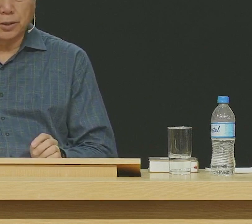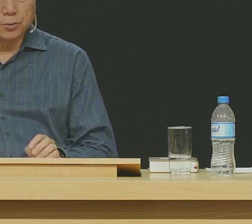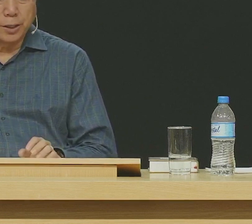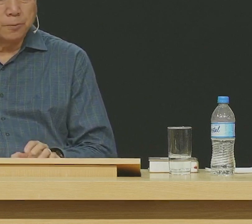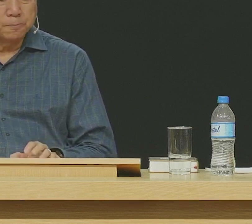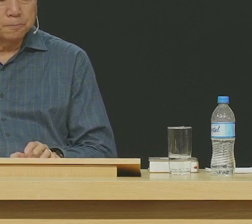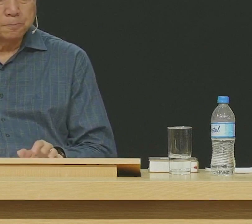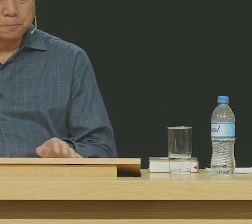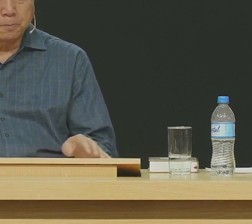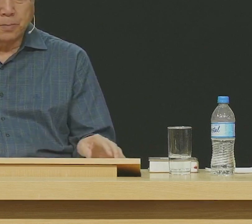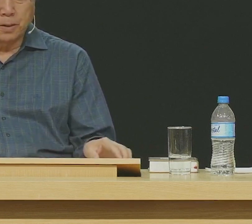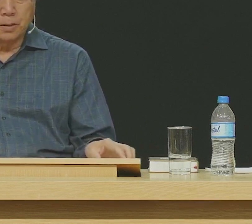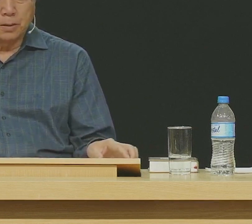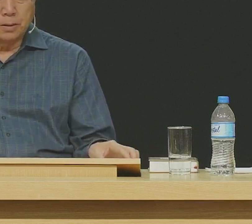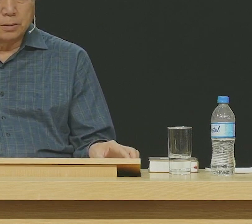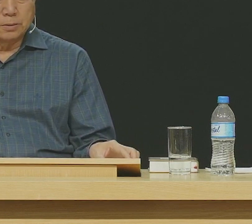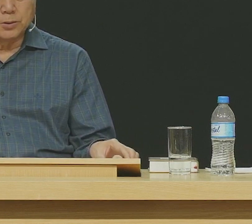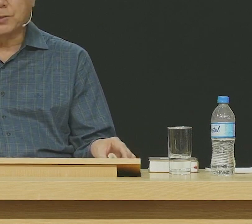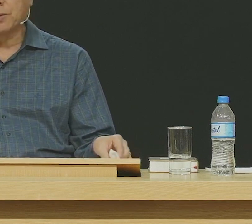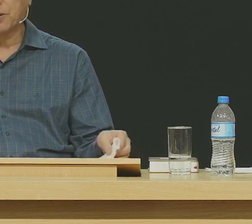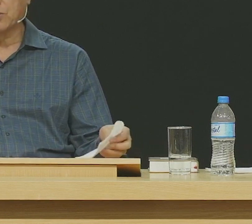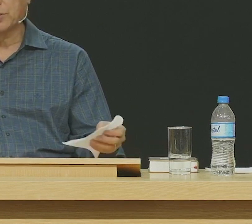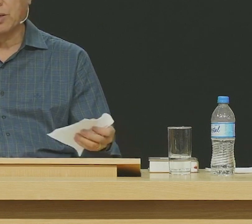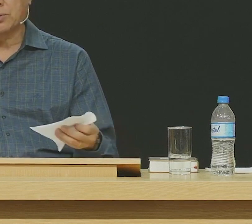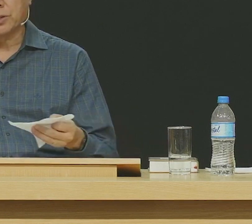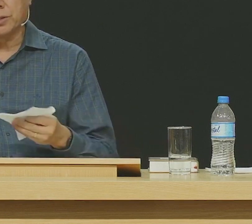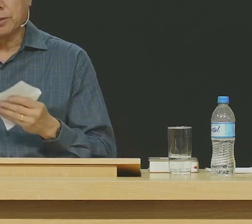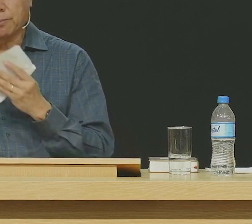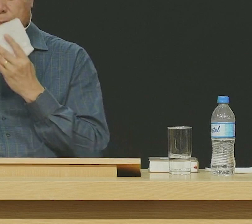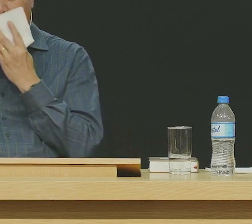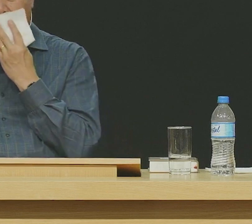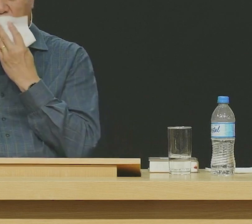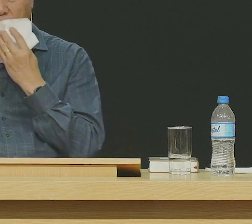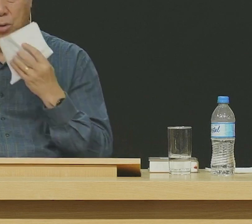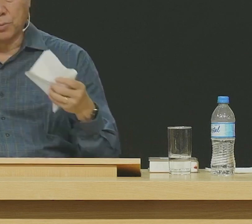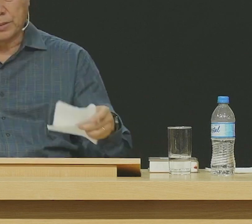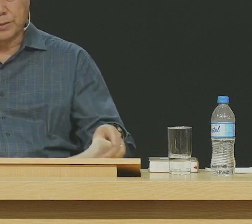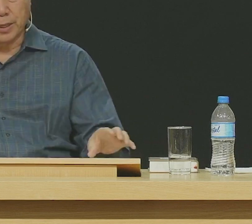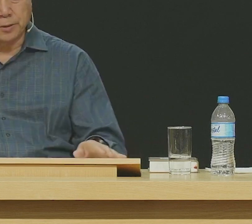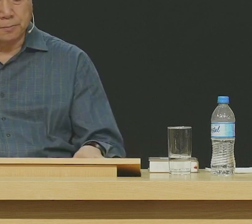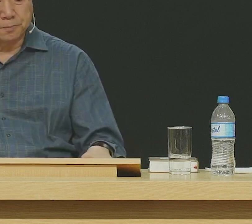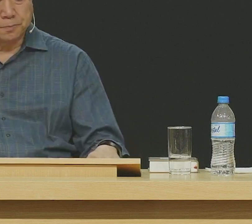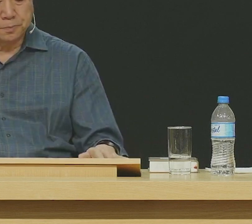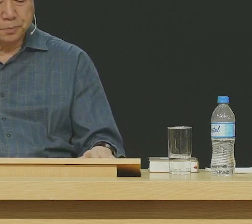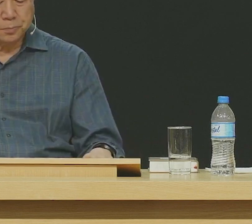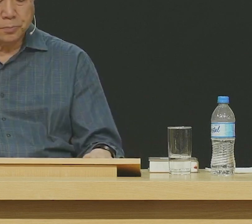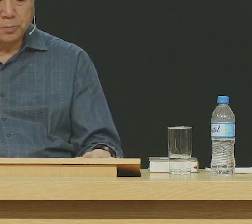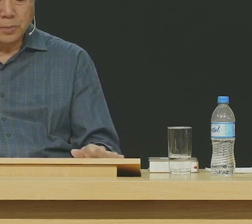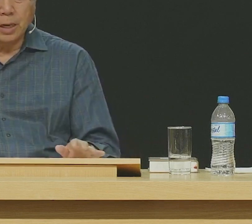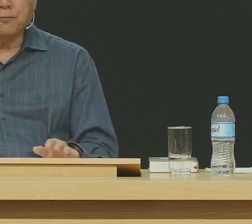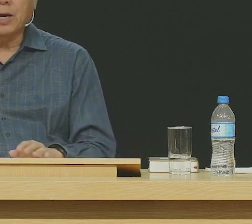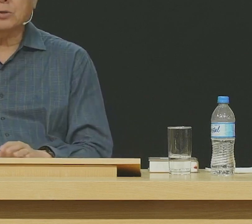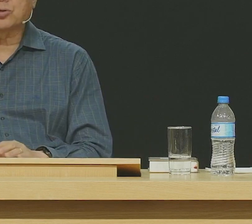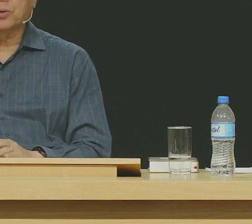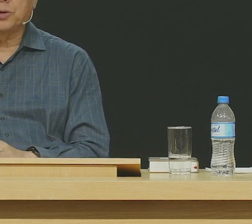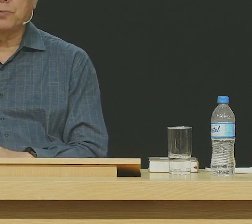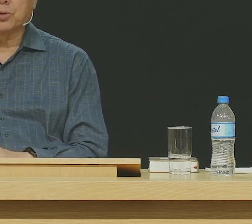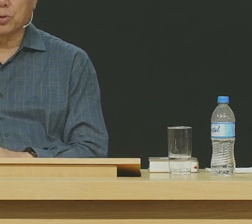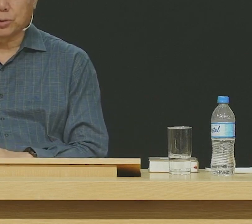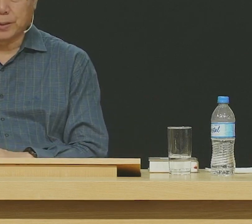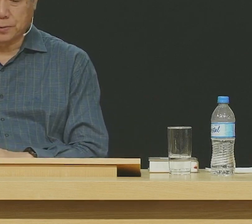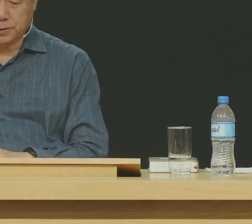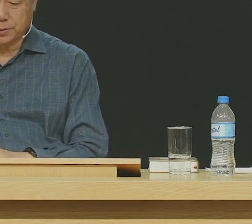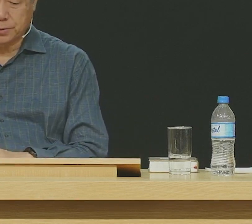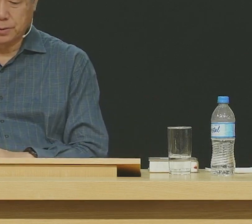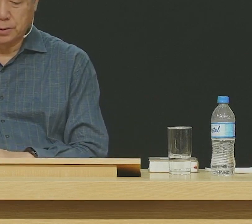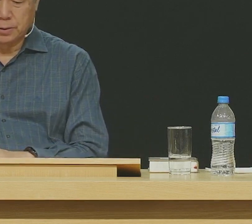comunhão antes da reunião, dizia para os irmãos que comecei a falar sobre o livro